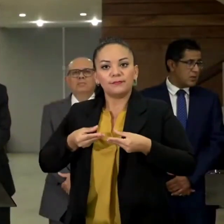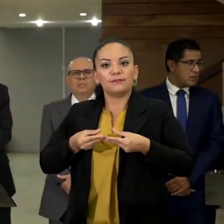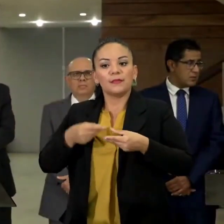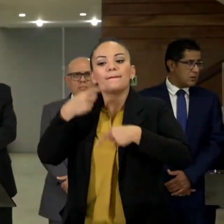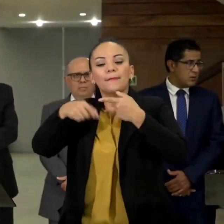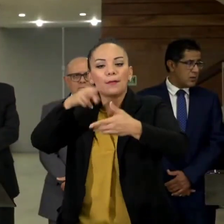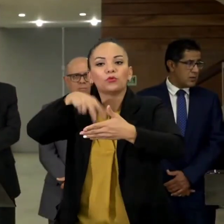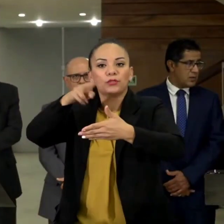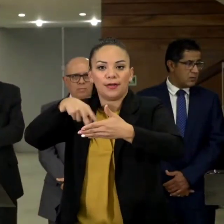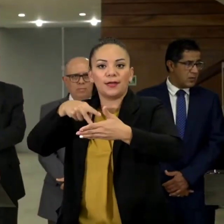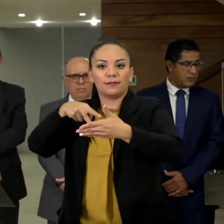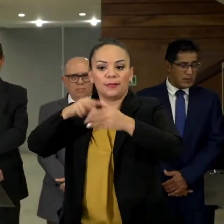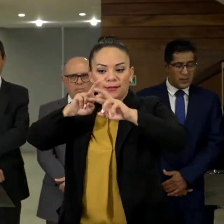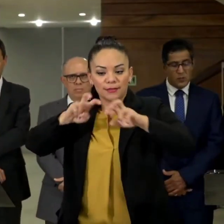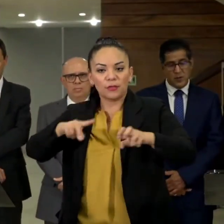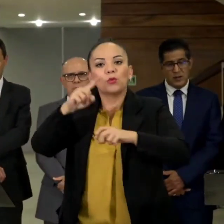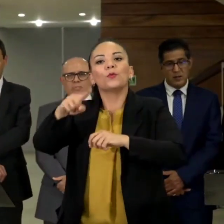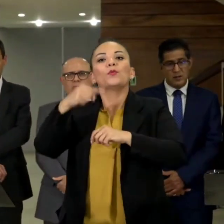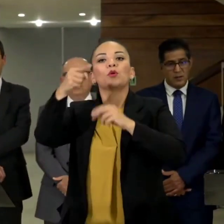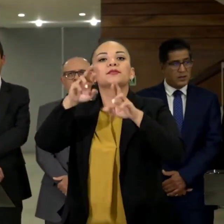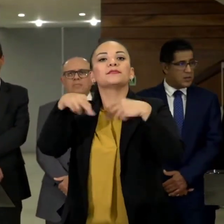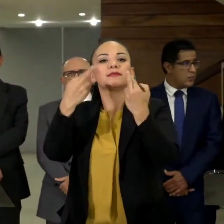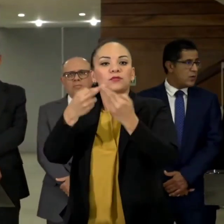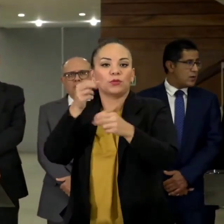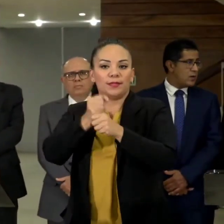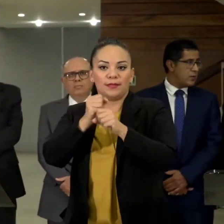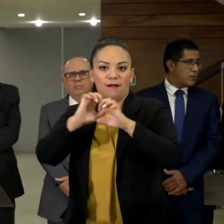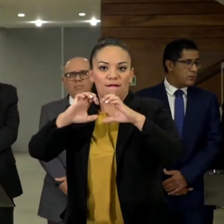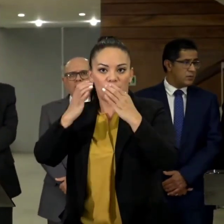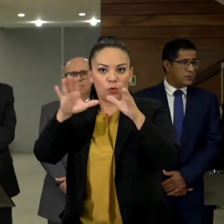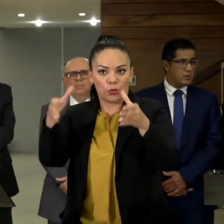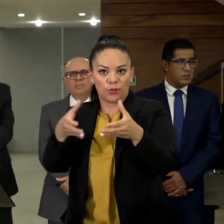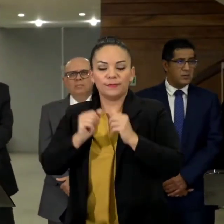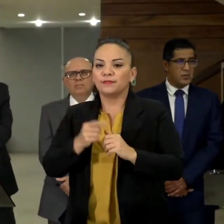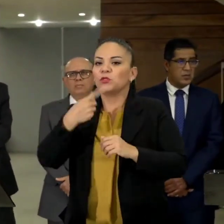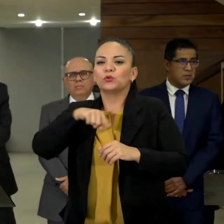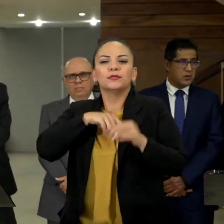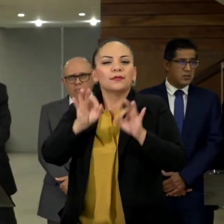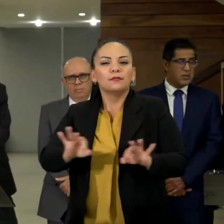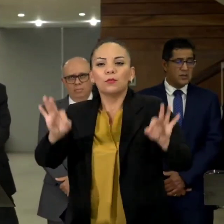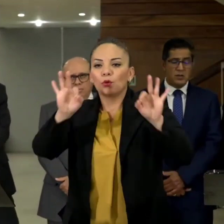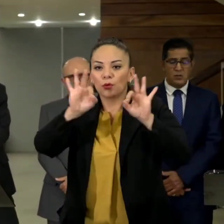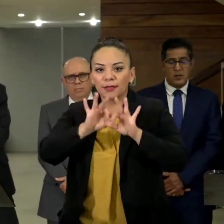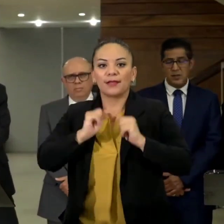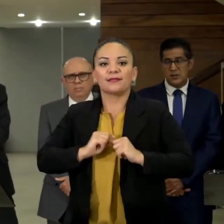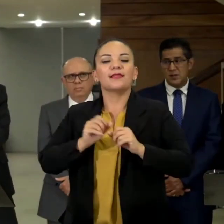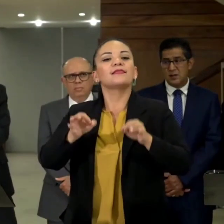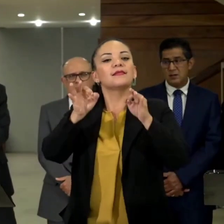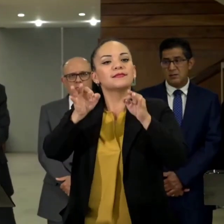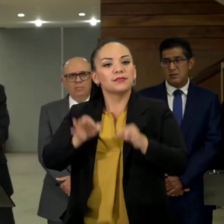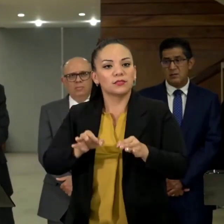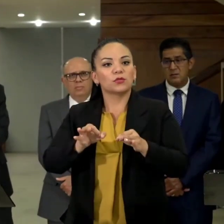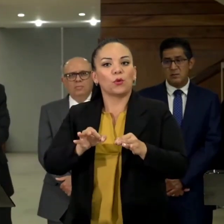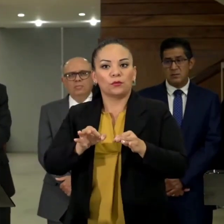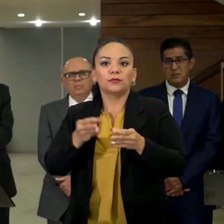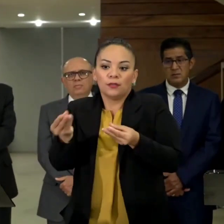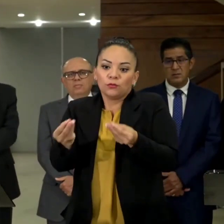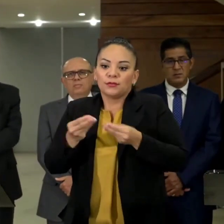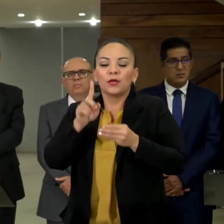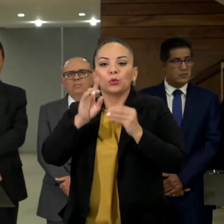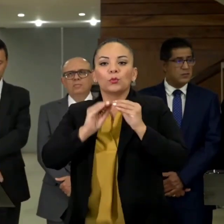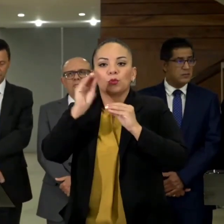estaremos analizando para la próxima sesión de trabajo. Es decir, para nosotros es fundamental la decisión del 1%